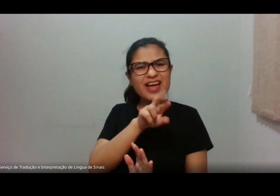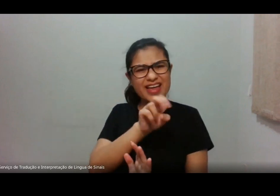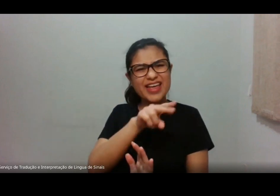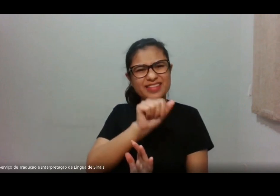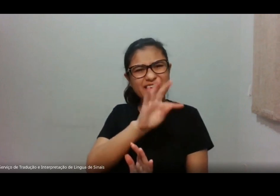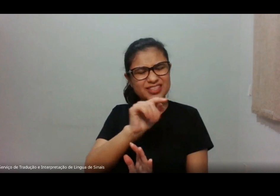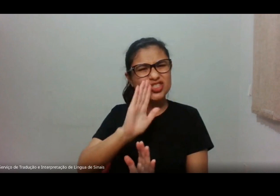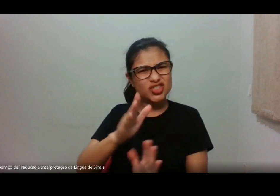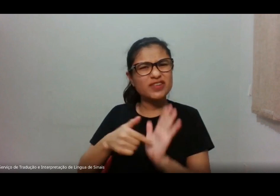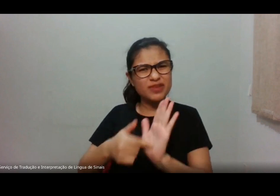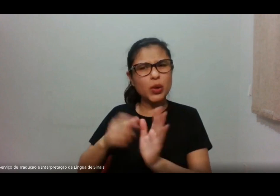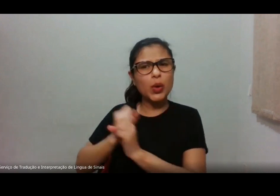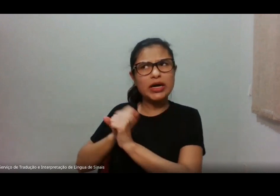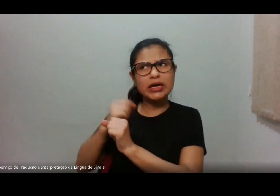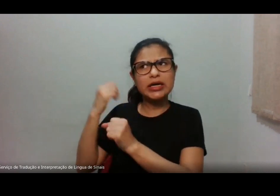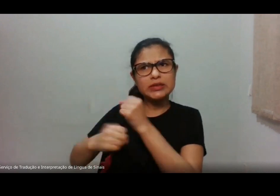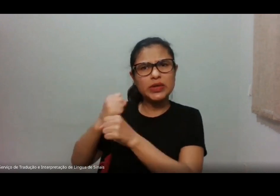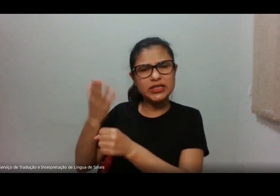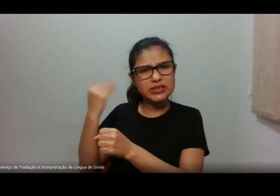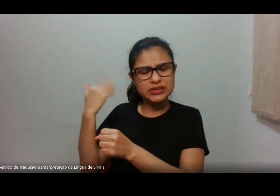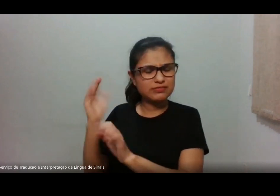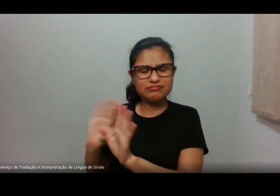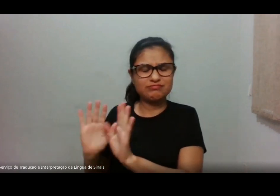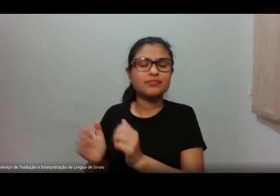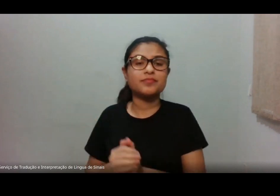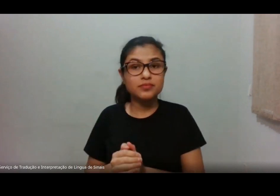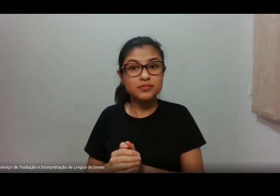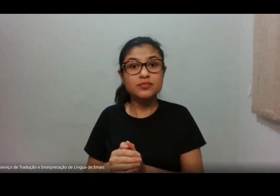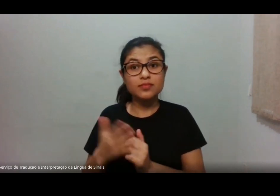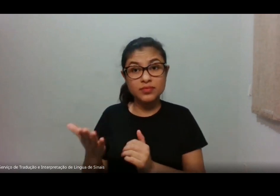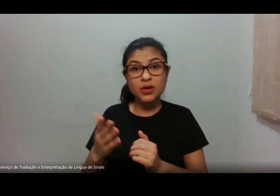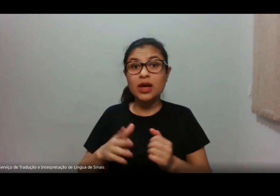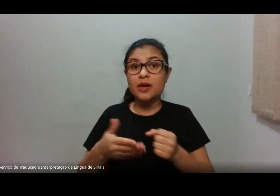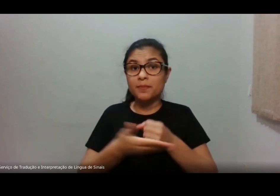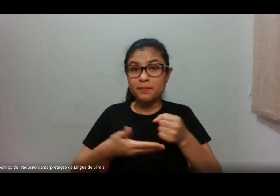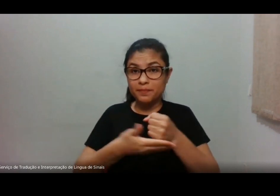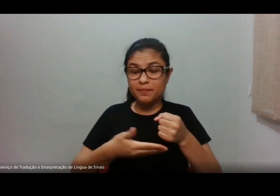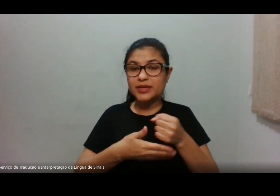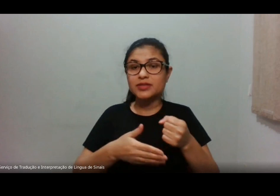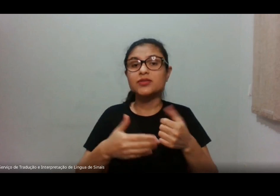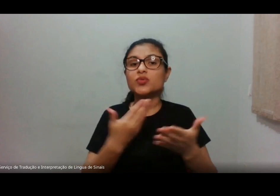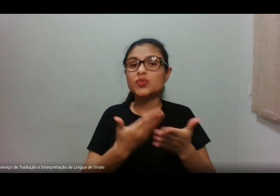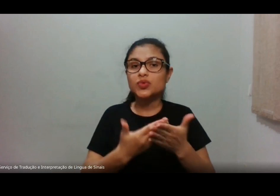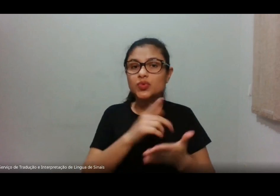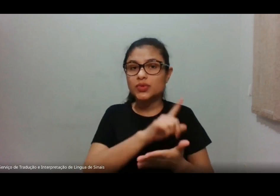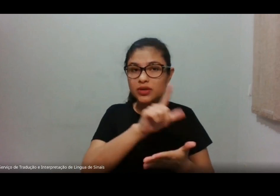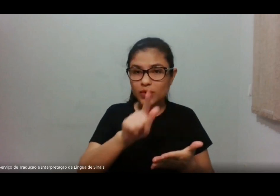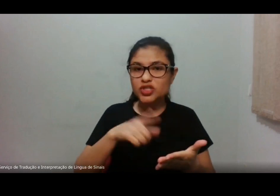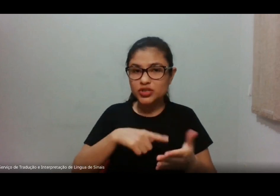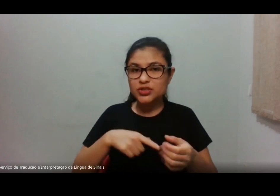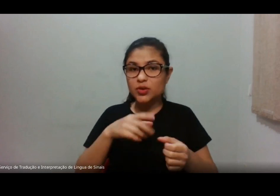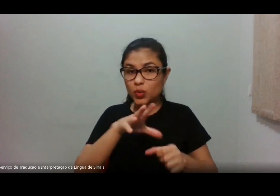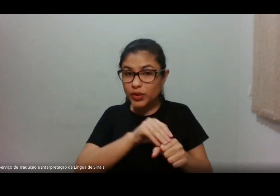toda a razão, justamente porque eu estava dizendo, né, que uma boa parte dos estudos da linguagem teve conhecimento de políticas linguísticas